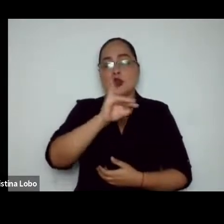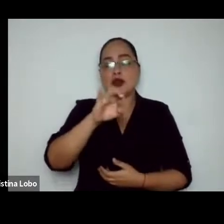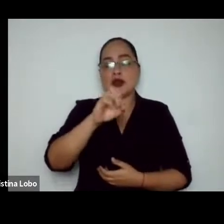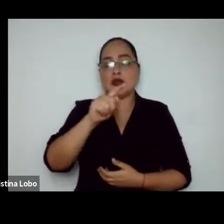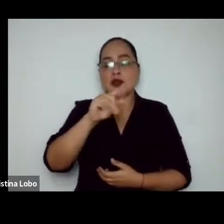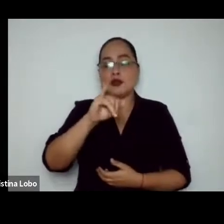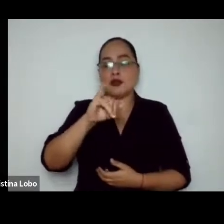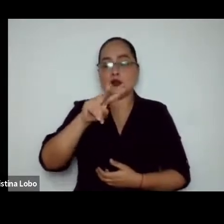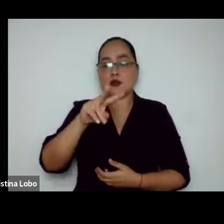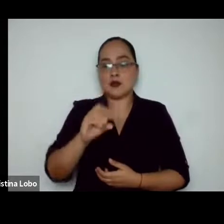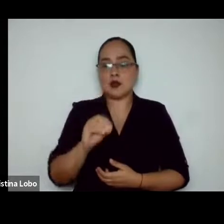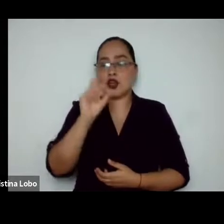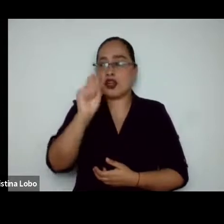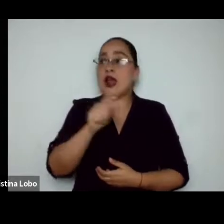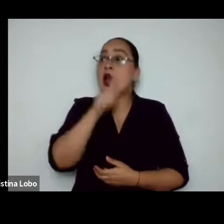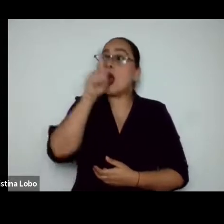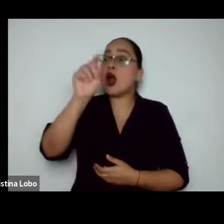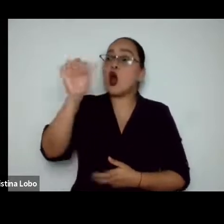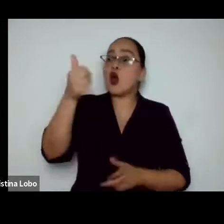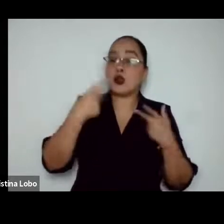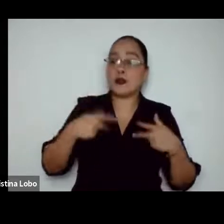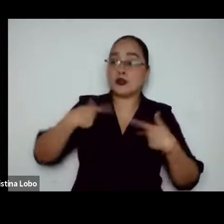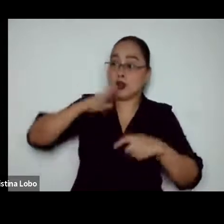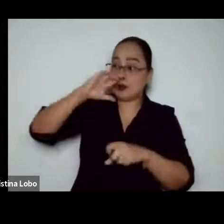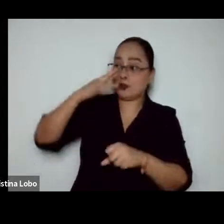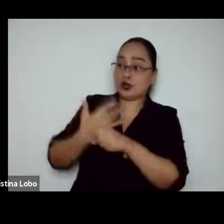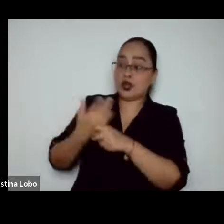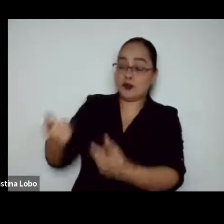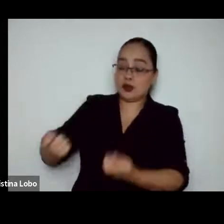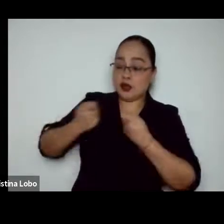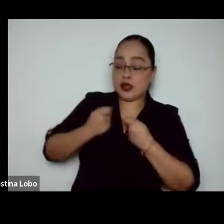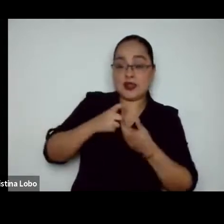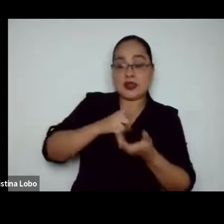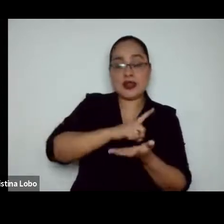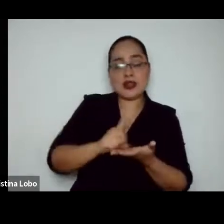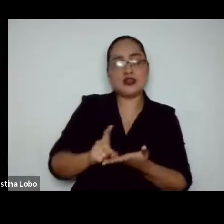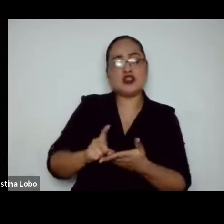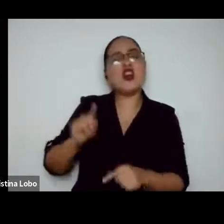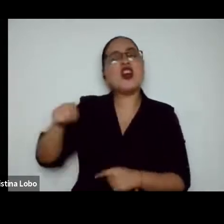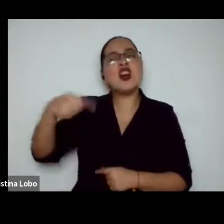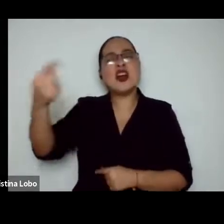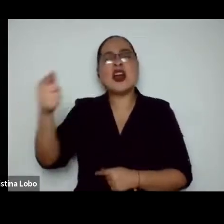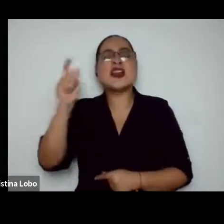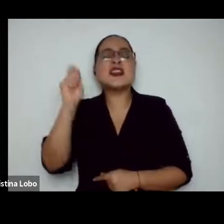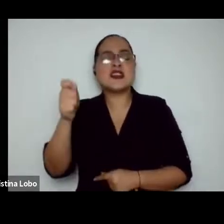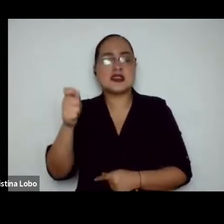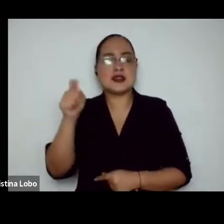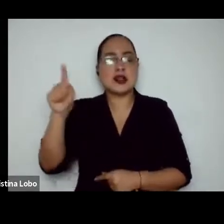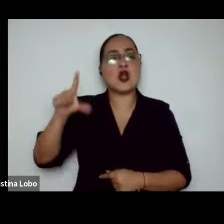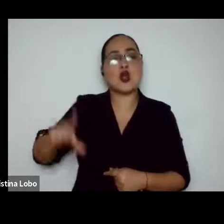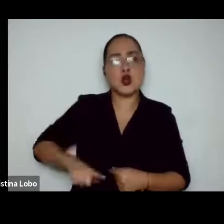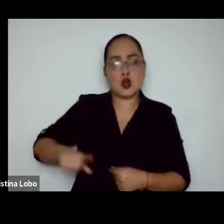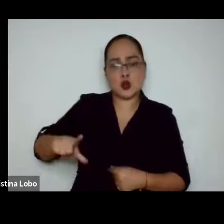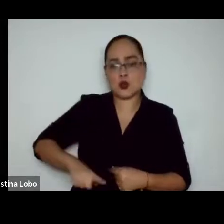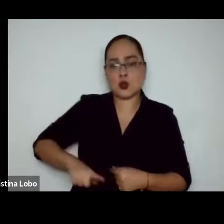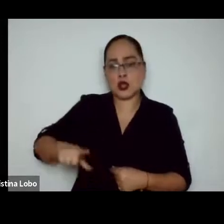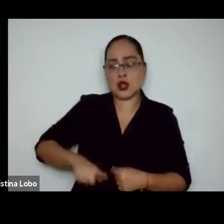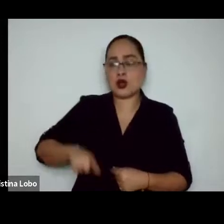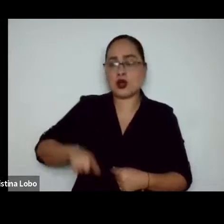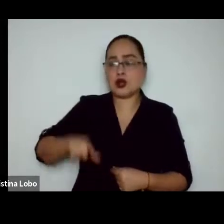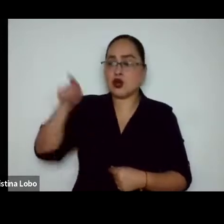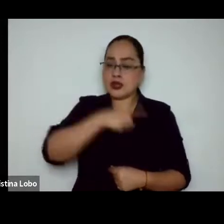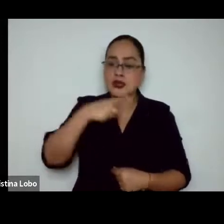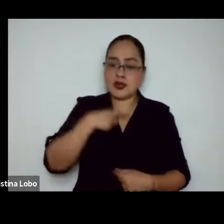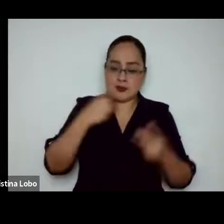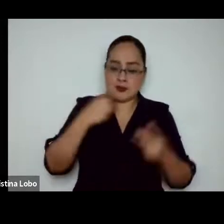una obligación por parte de alguien, ¿no? Y normalmente esa obligación es del Estado. Puede ser una obligación de hacer o